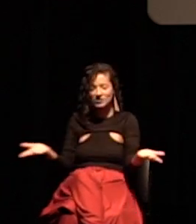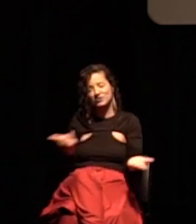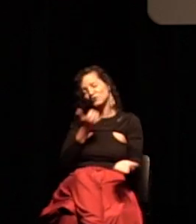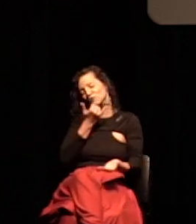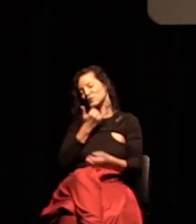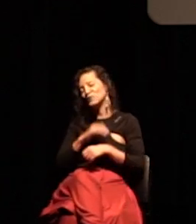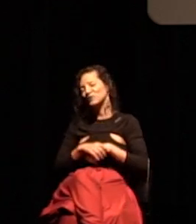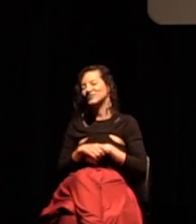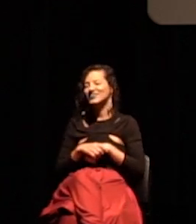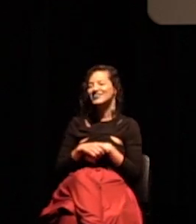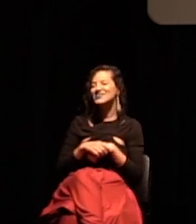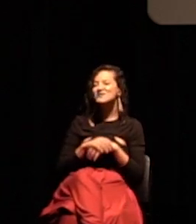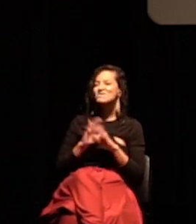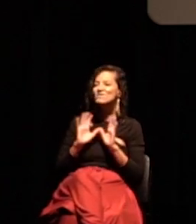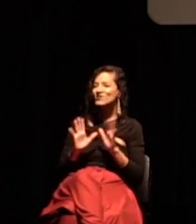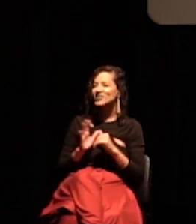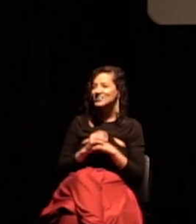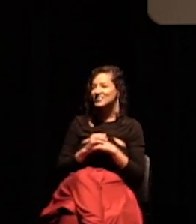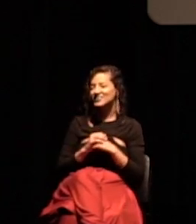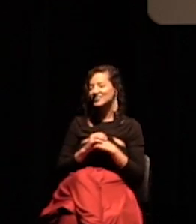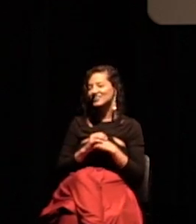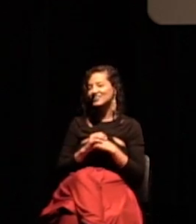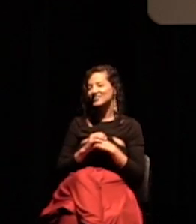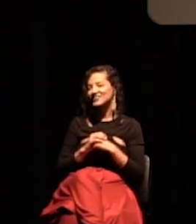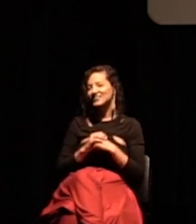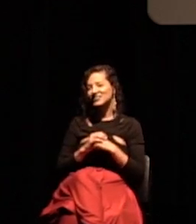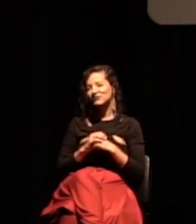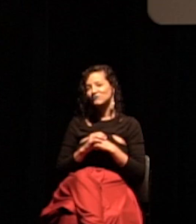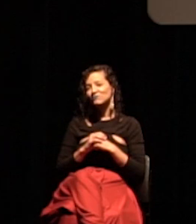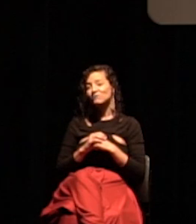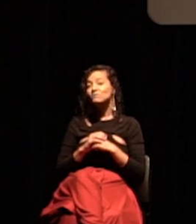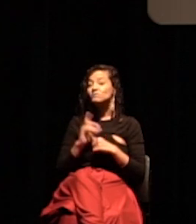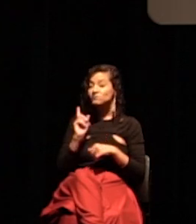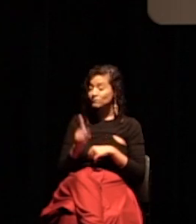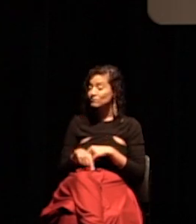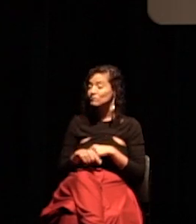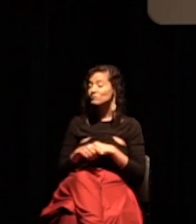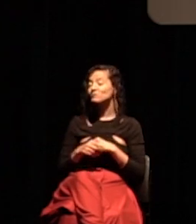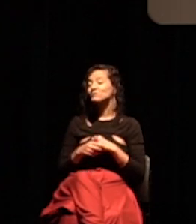dá, entendeu? Então, são questões que,